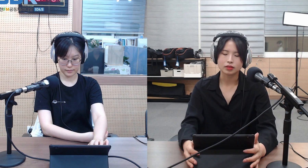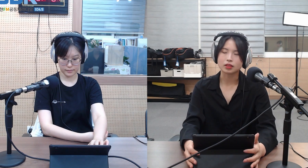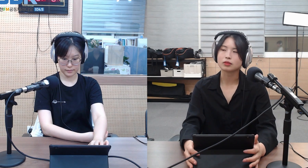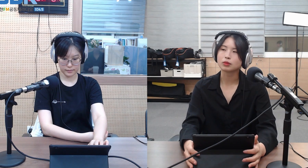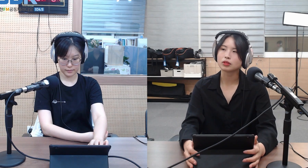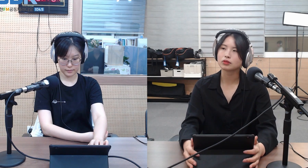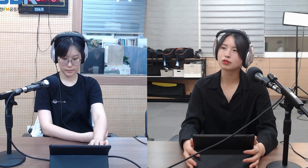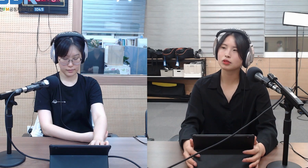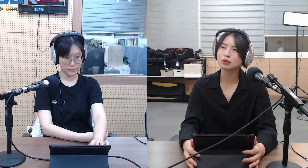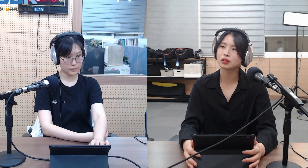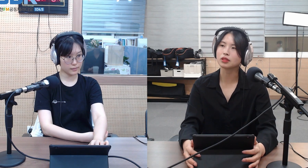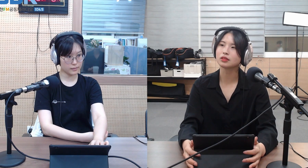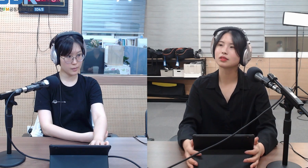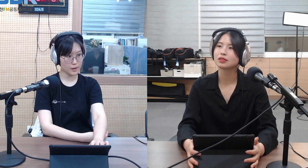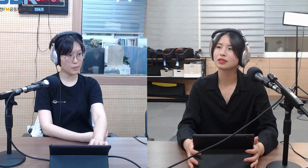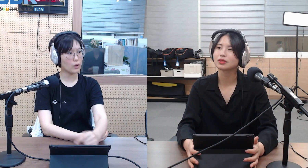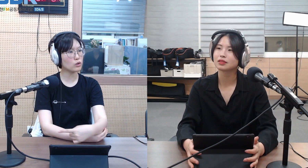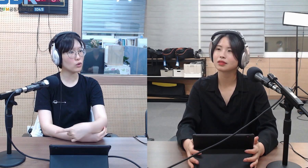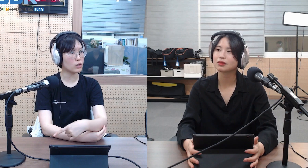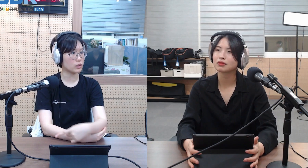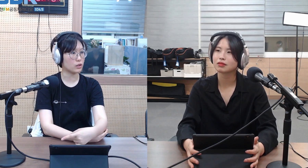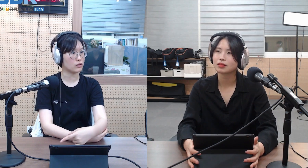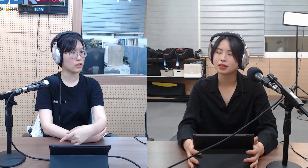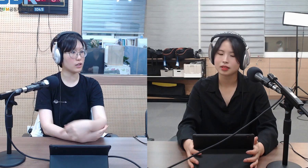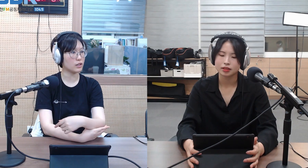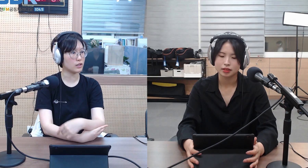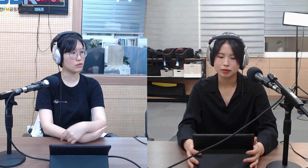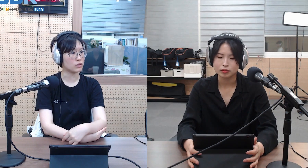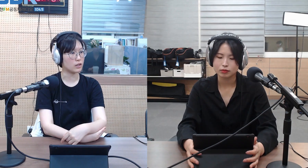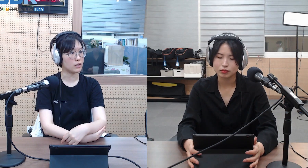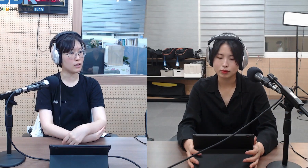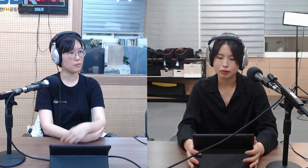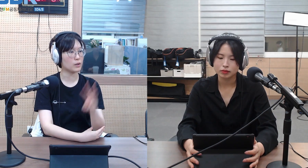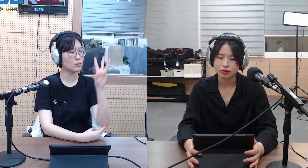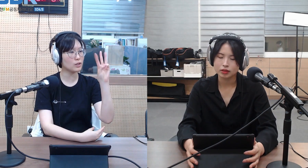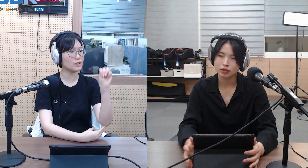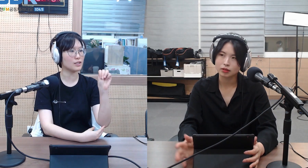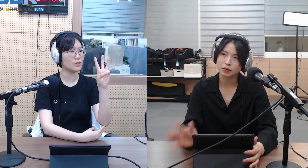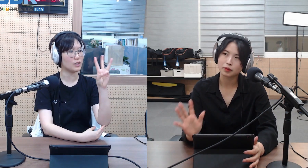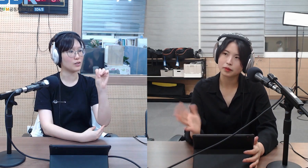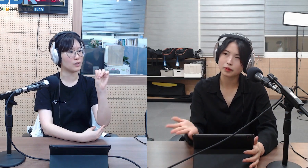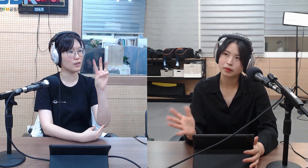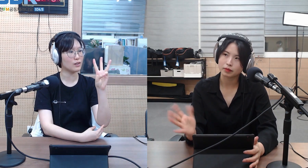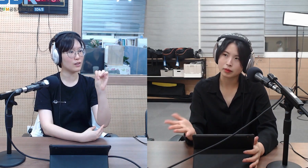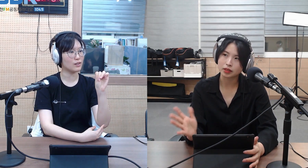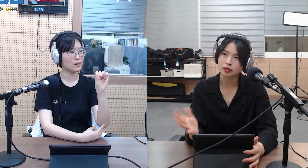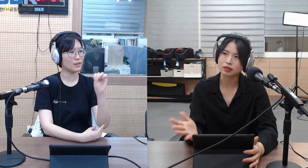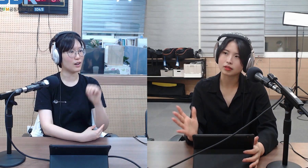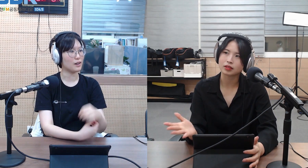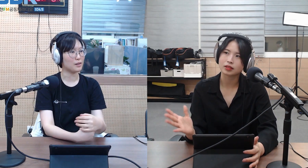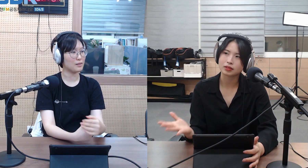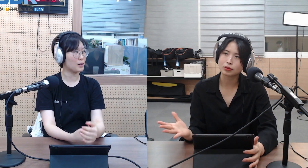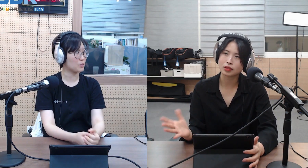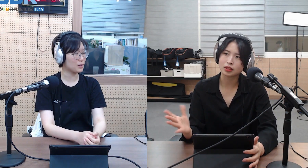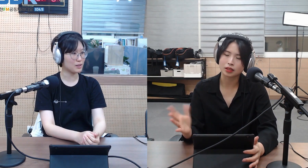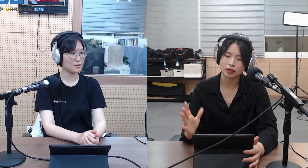네, 뭐 쉬워요. 배웠던 것 같아요. 우리 옛날에 이 주제. 맥도날드 이거 아니었어요? 맞아요. 아, 롯데리아하고. 말해도